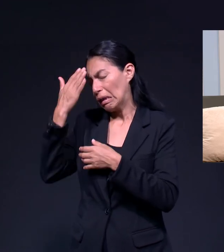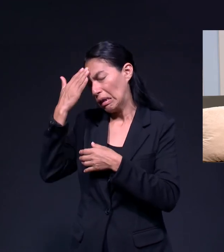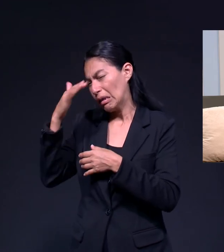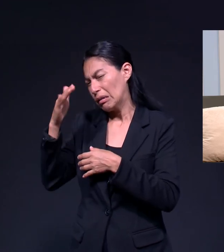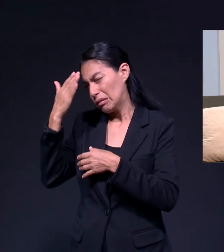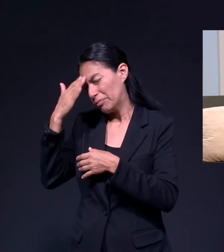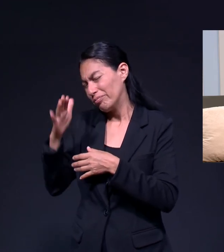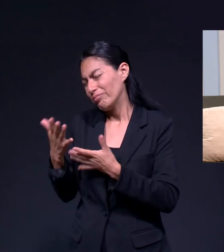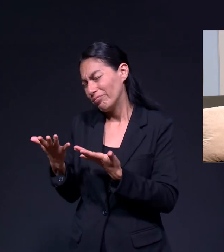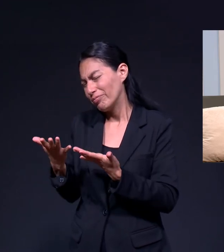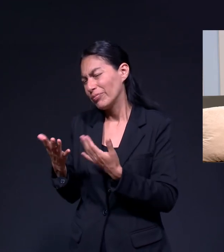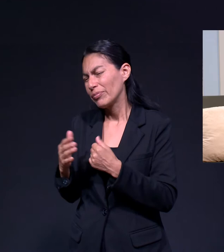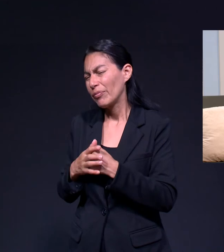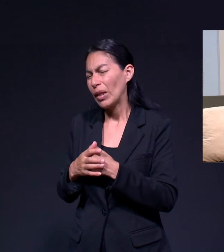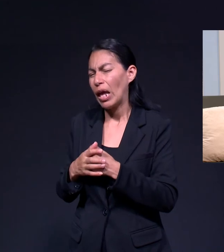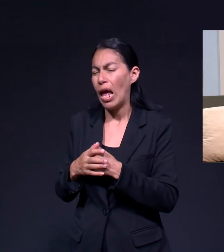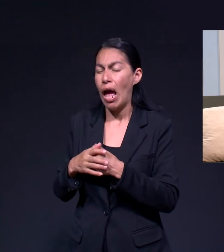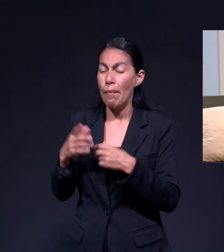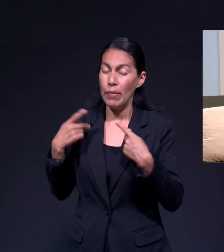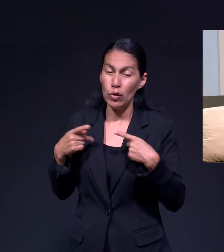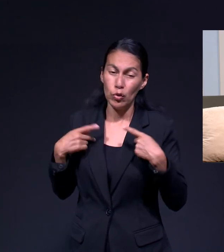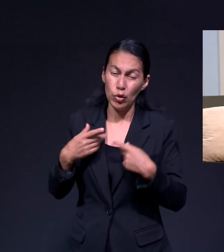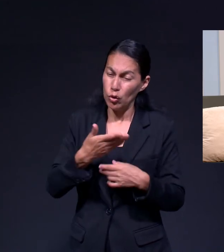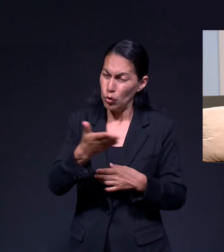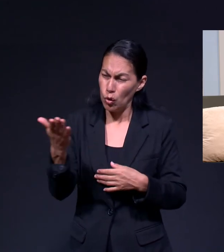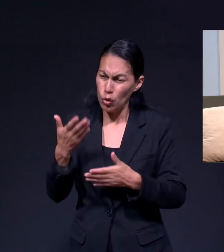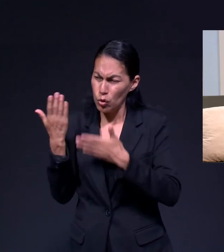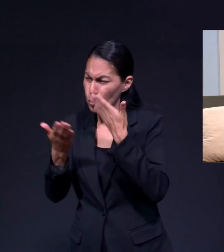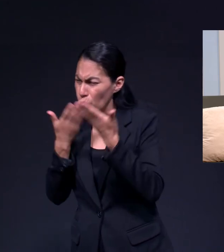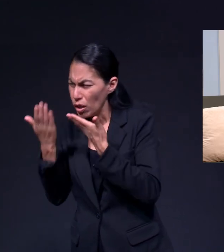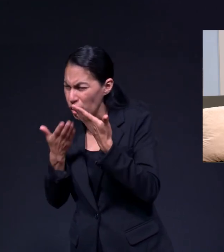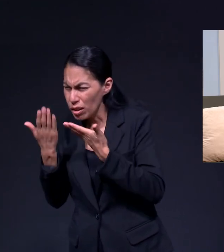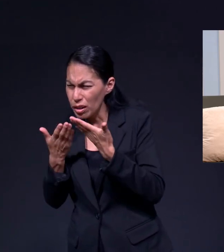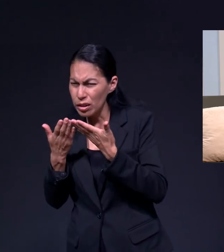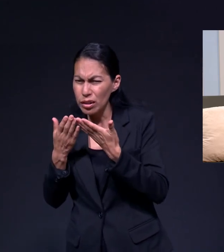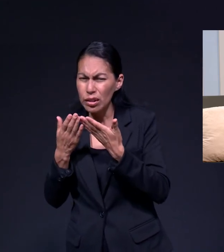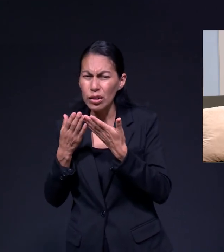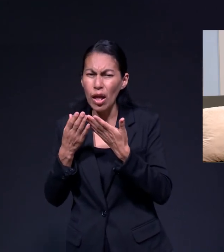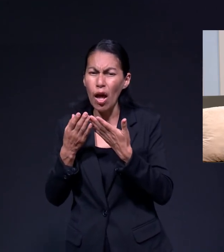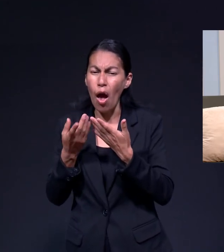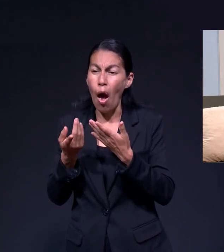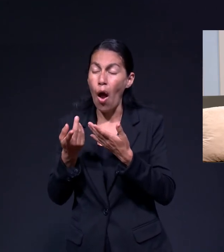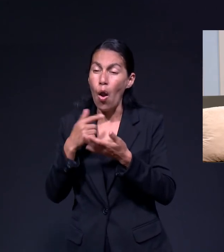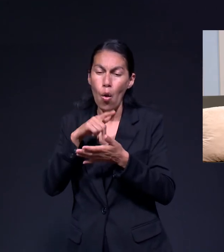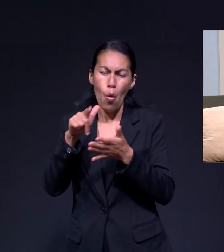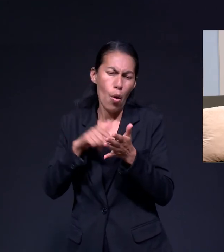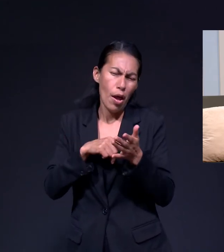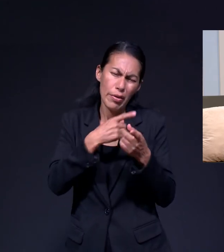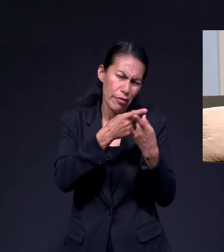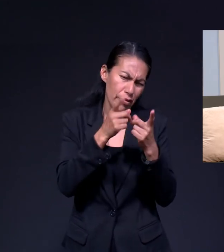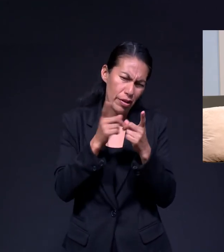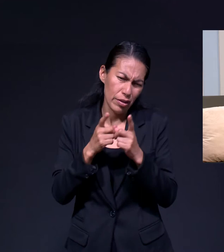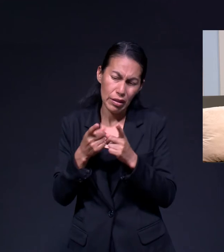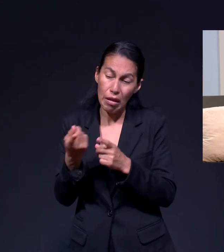a los muchachos de teología nos mandan cada semestre a un lugar a dar una campaña de evangelismo